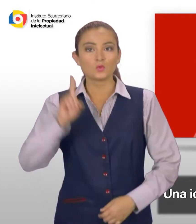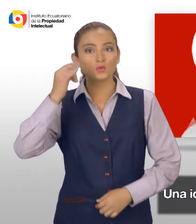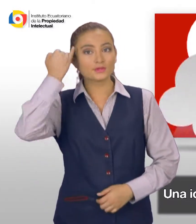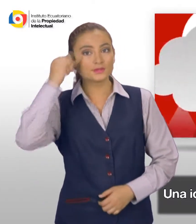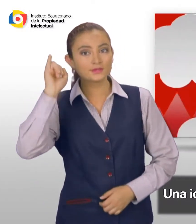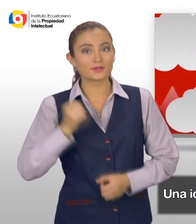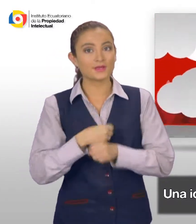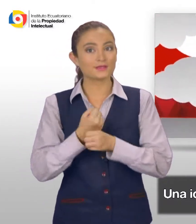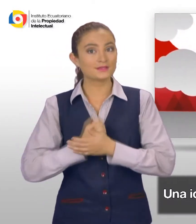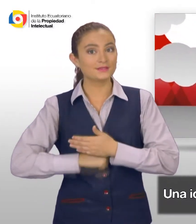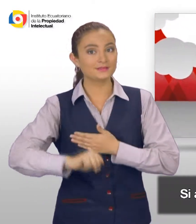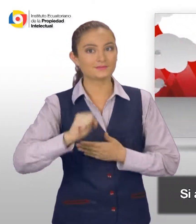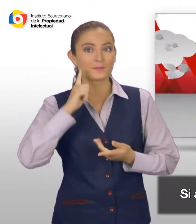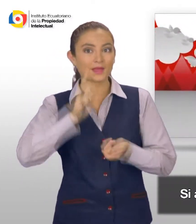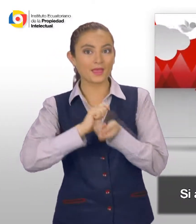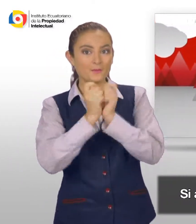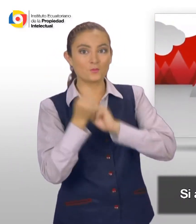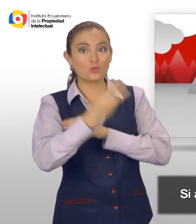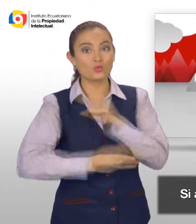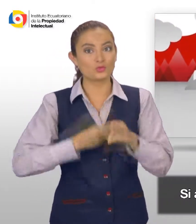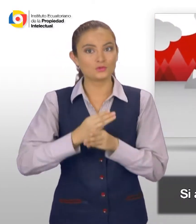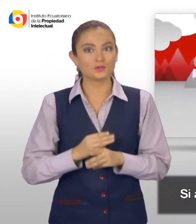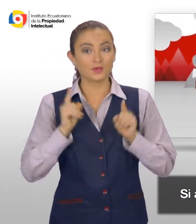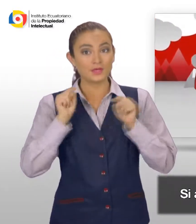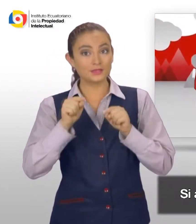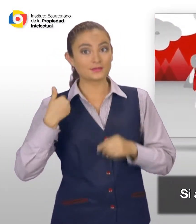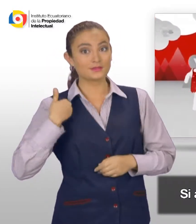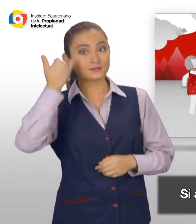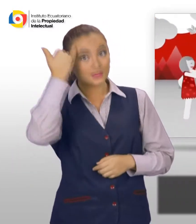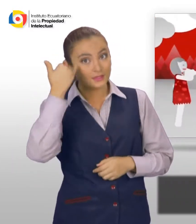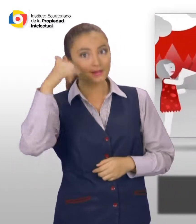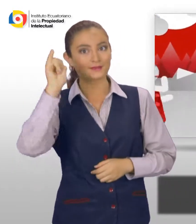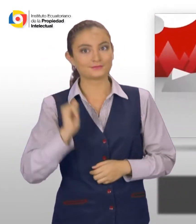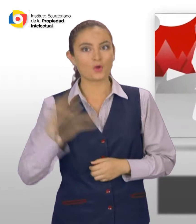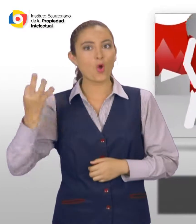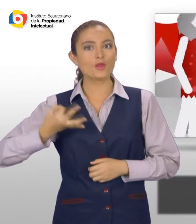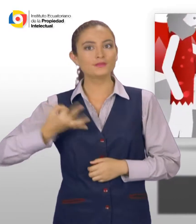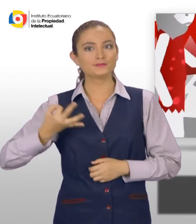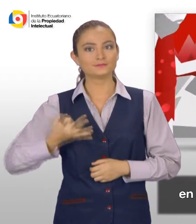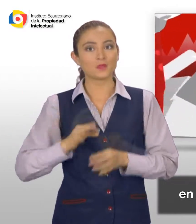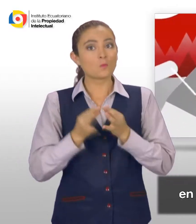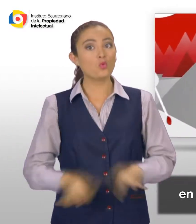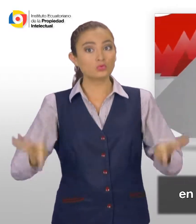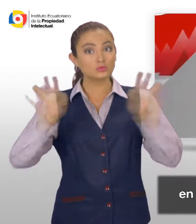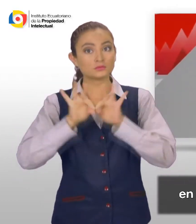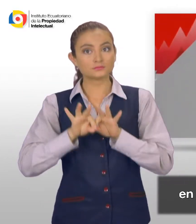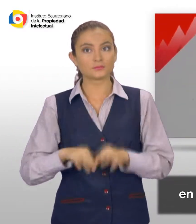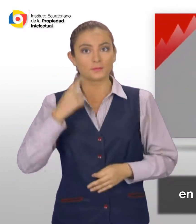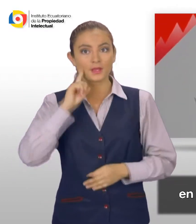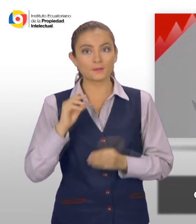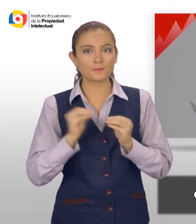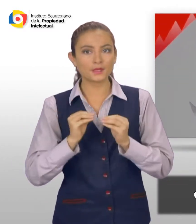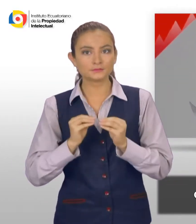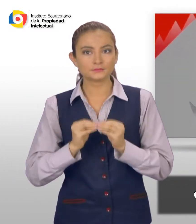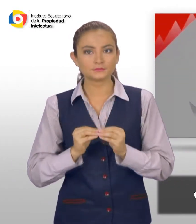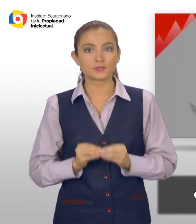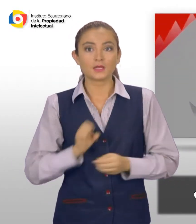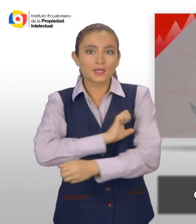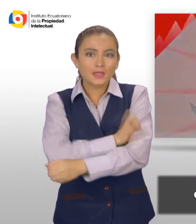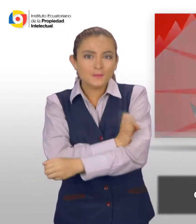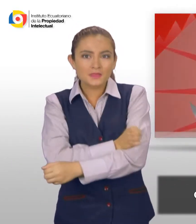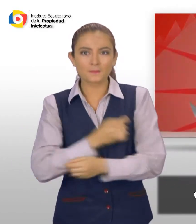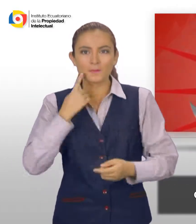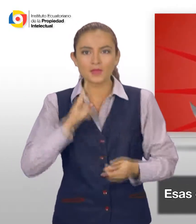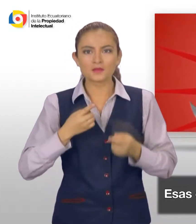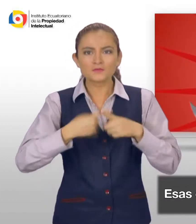Una idea nace para cambiar el mundo. Cada vez que alguien tiene una idea original, esta se convierte en un potencializador de otras ideas